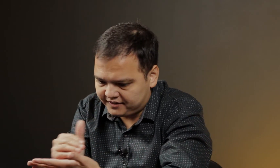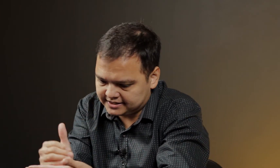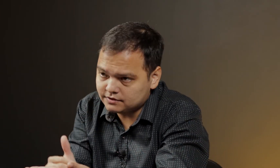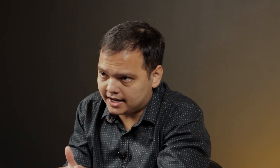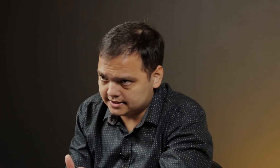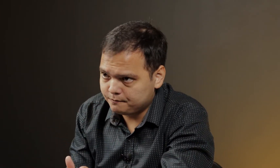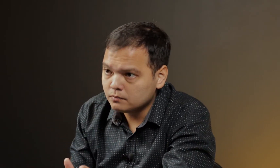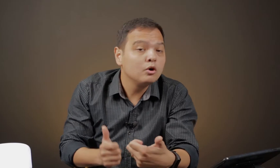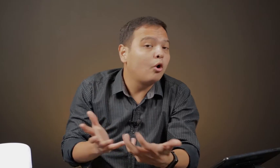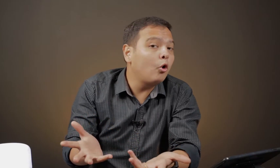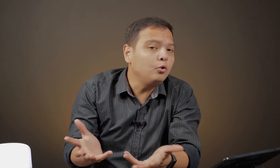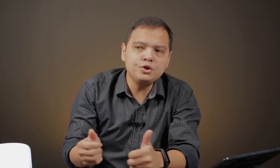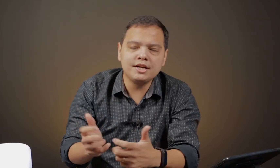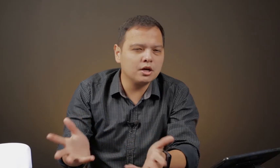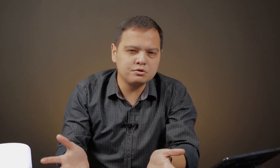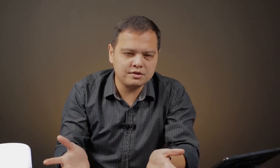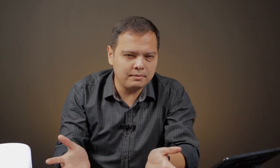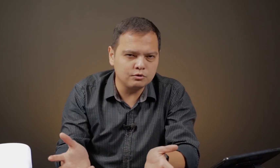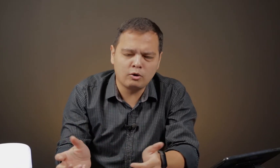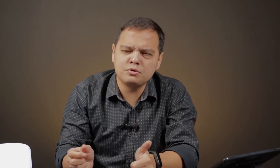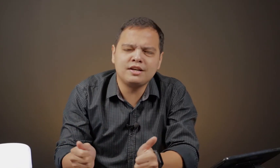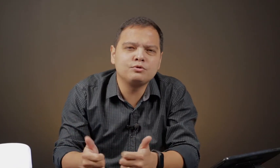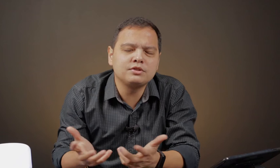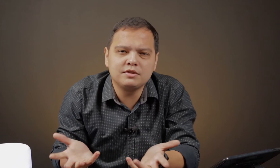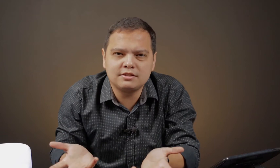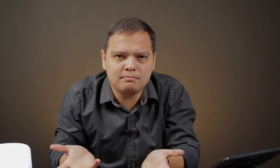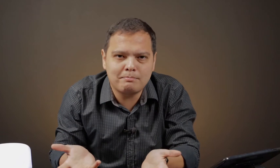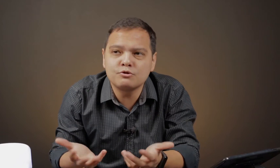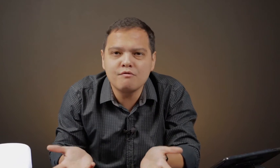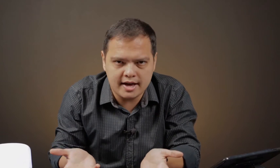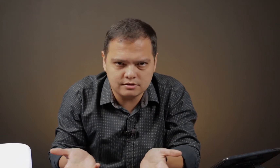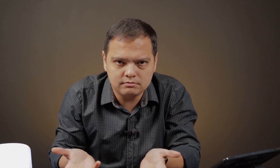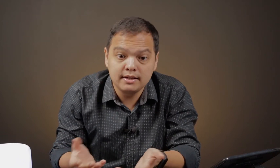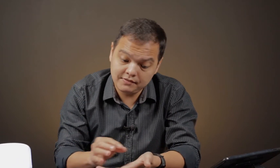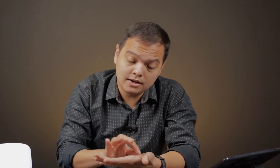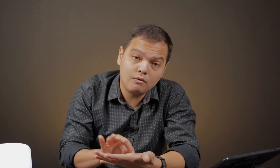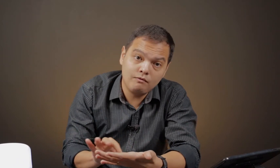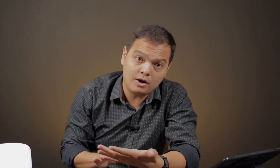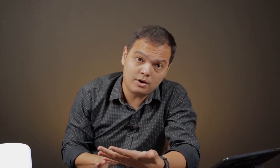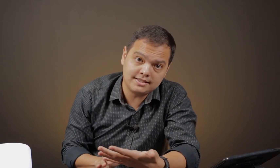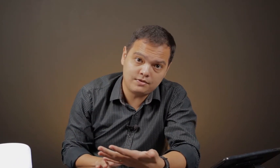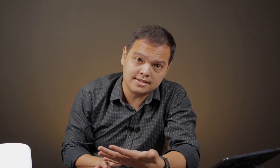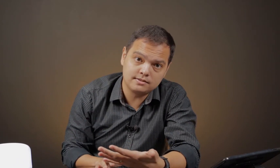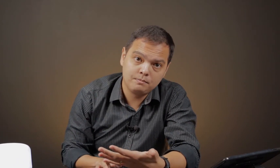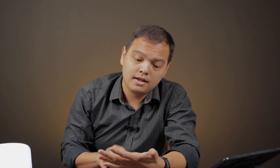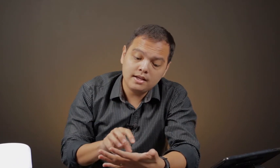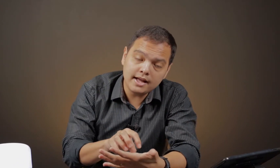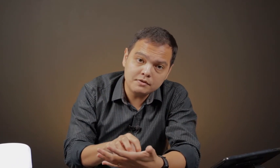essas frases. Ou no dia a dia com seus amigos. Quais são os assuntos que vocês mais conversam? E aí você vai colocar essas frases. E aí você